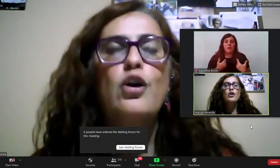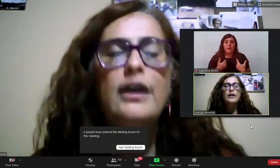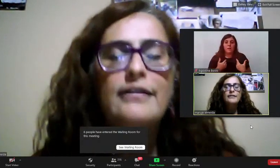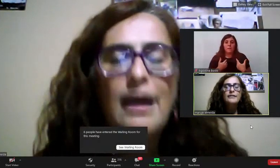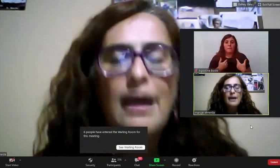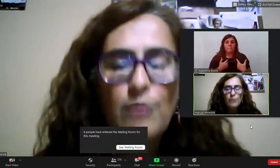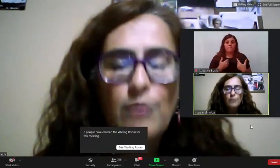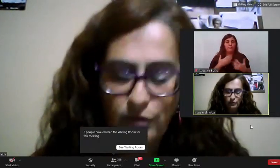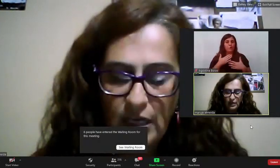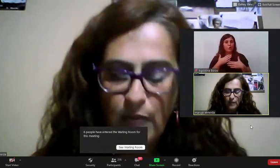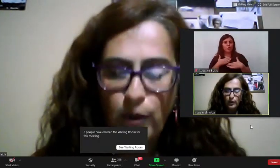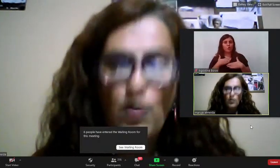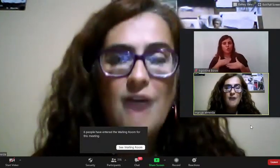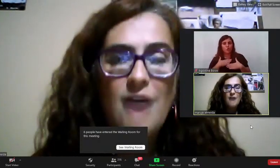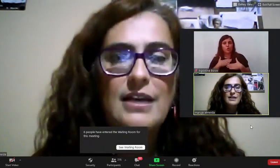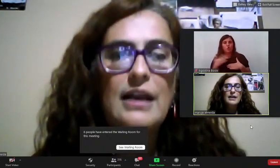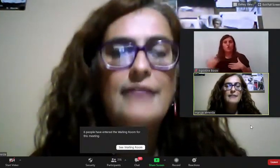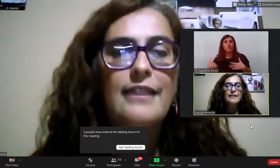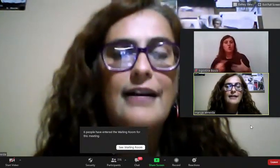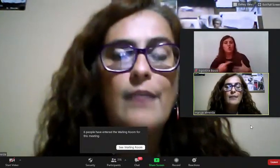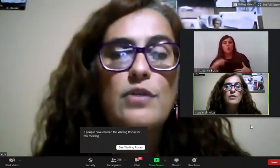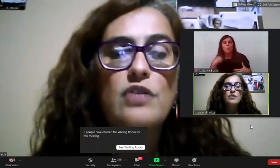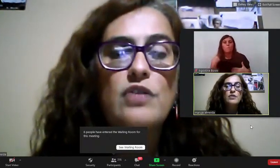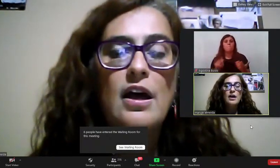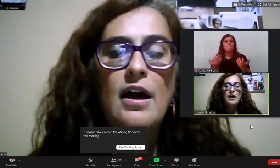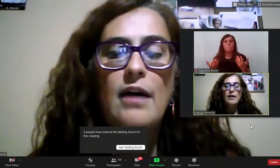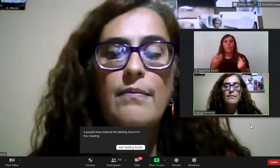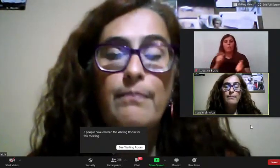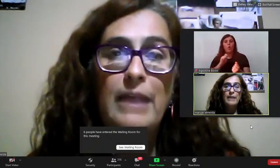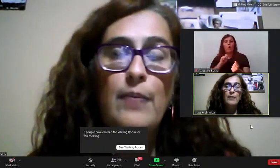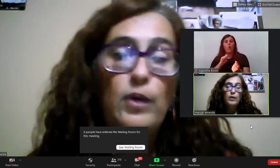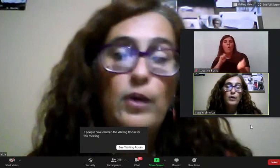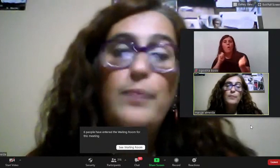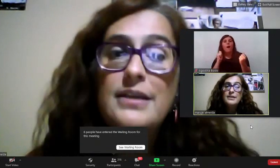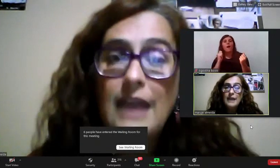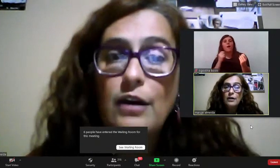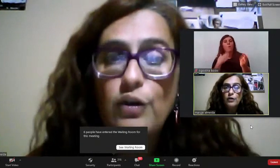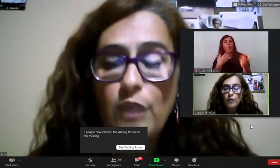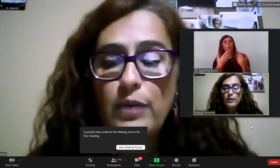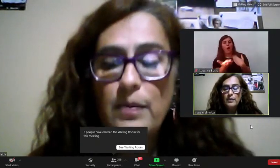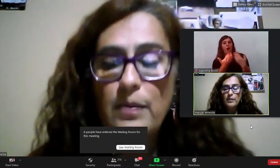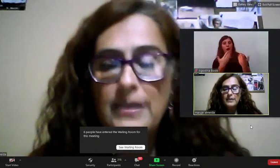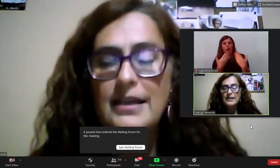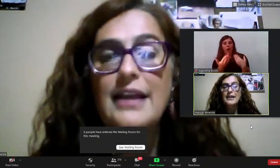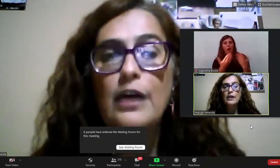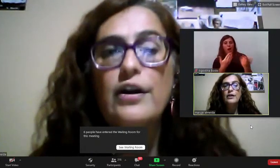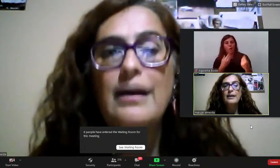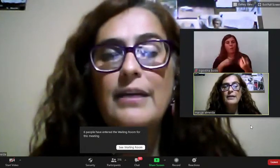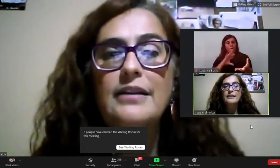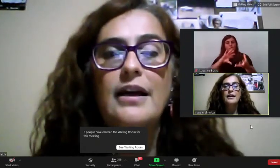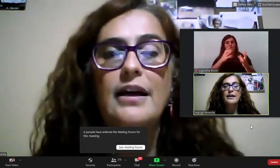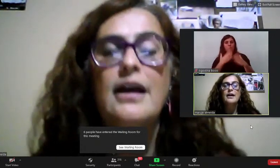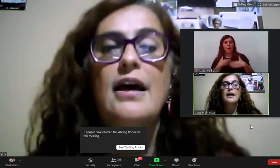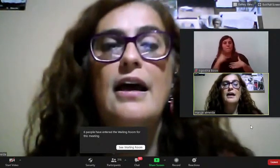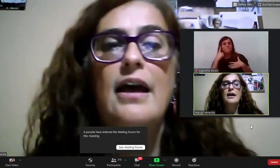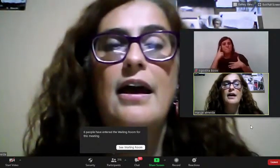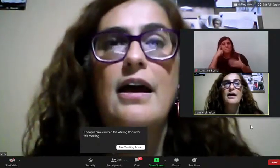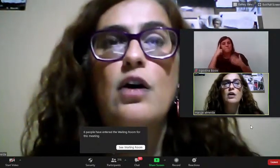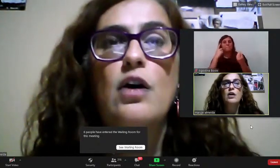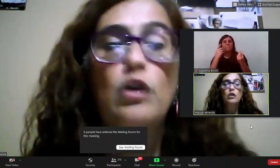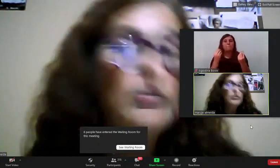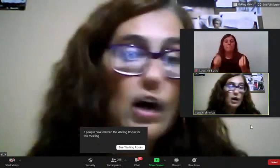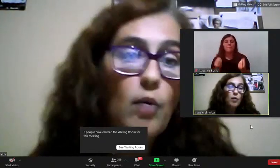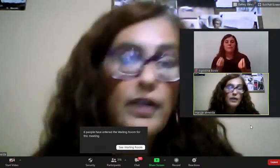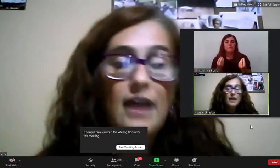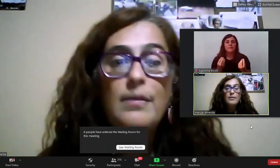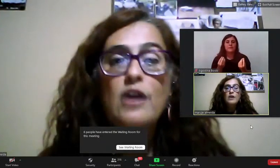nos conectamos y podemos hacer intercambios para poder pensarnos, ¿no?, y poder pensar dialógicamente